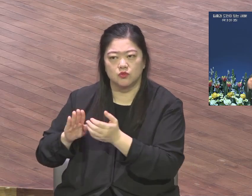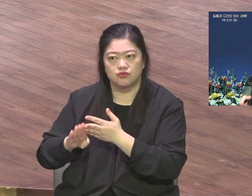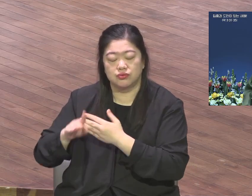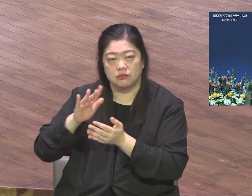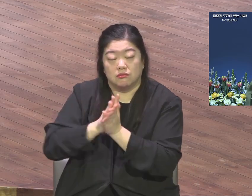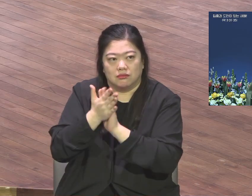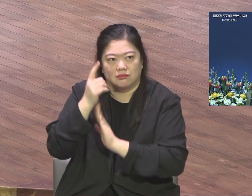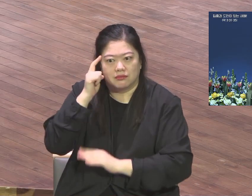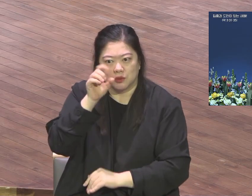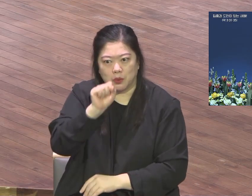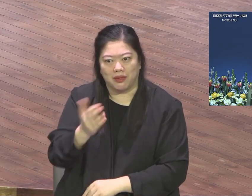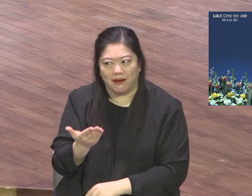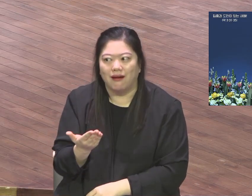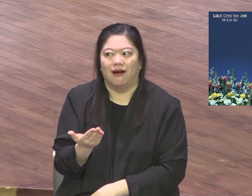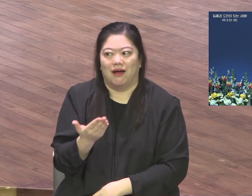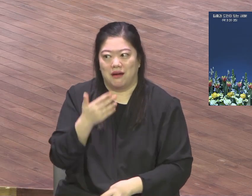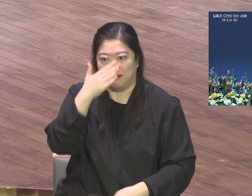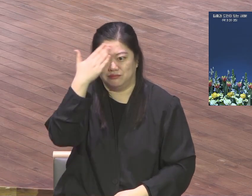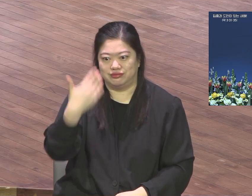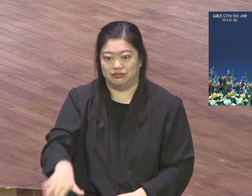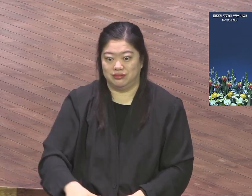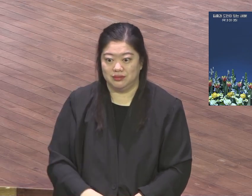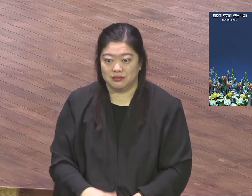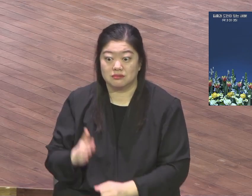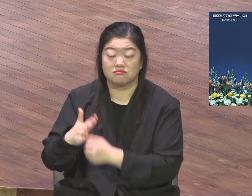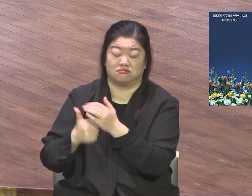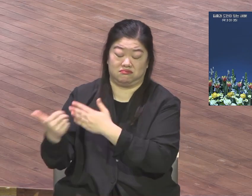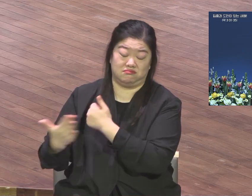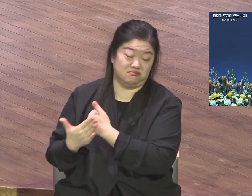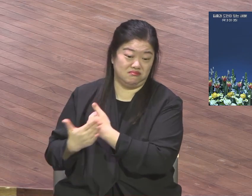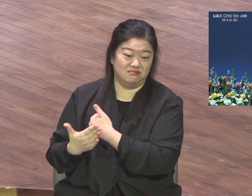지혜가 생겨가지고 후천적으로 생겨가지고